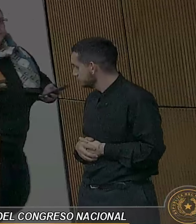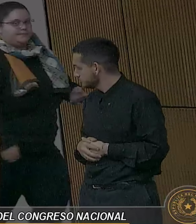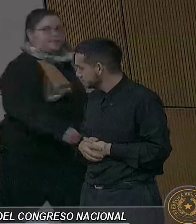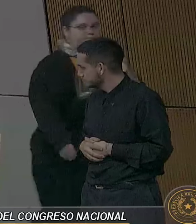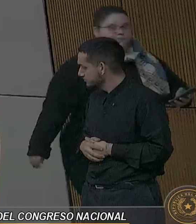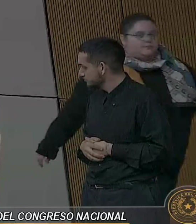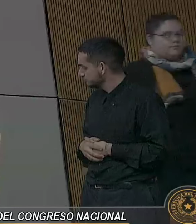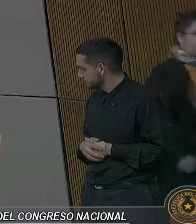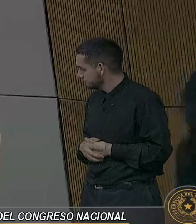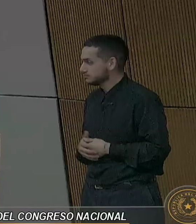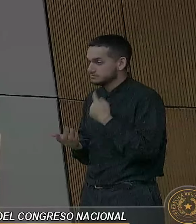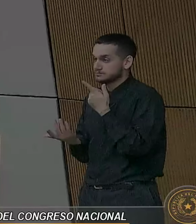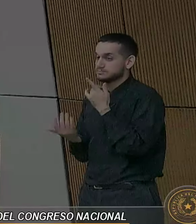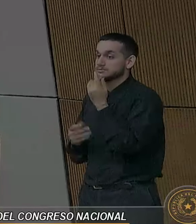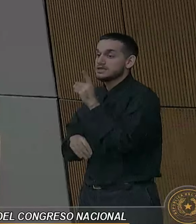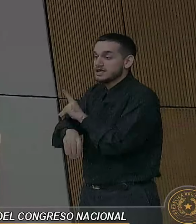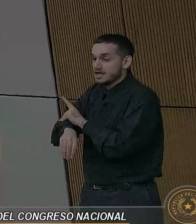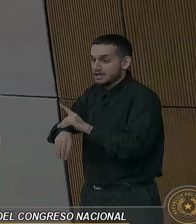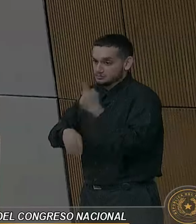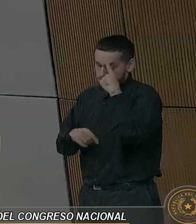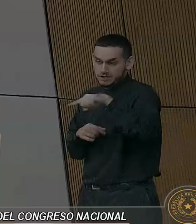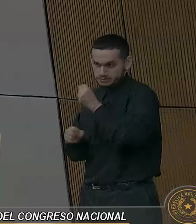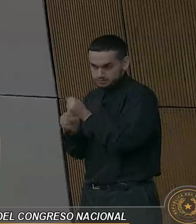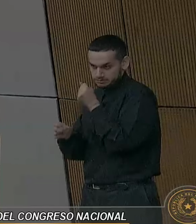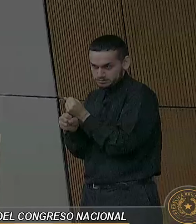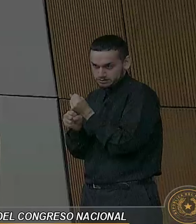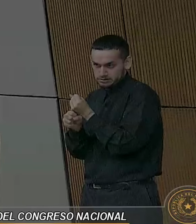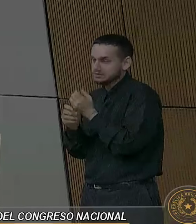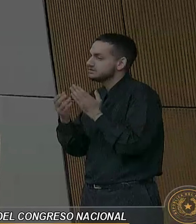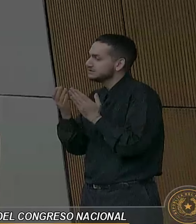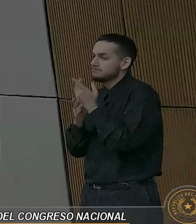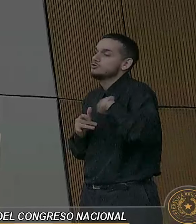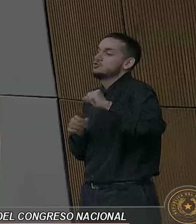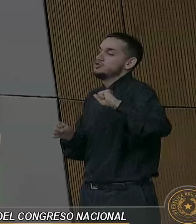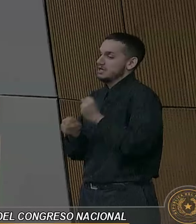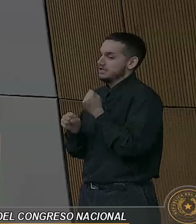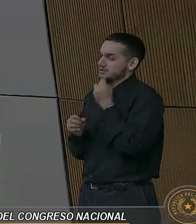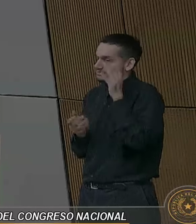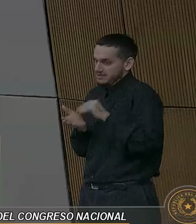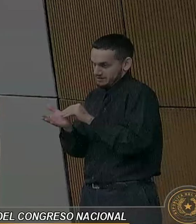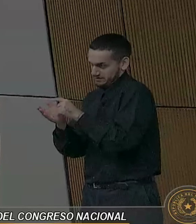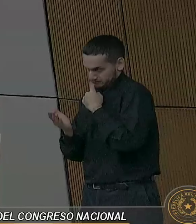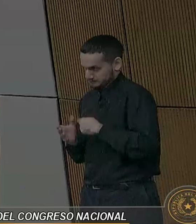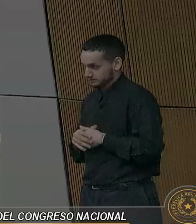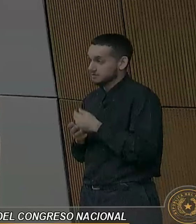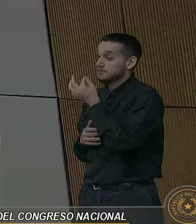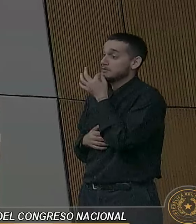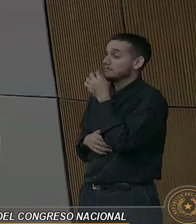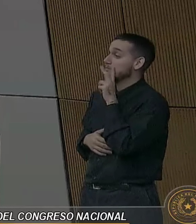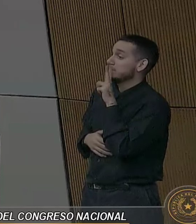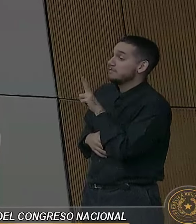de un derecho a trabajar, tiene que ser por méritos. Tiene que ser por méritos y